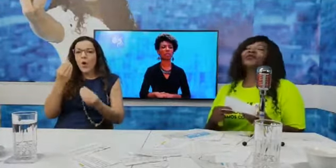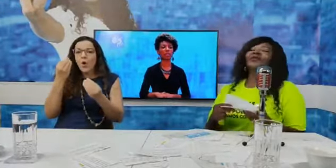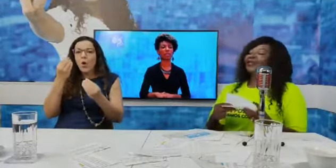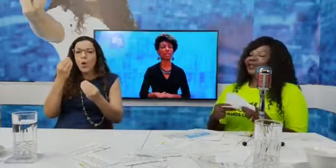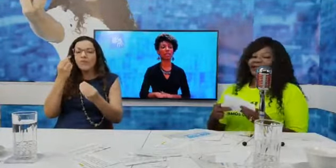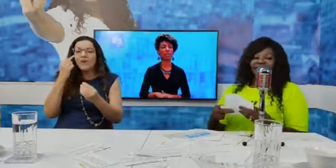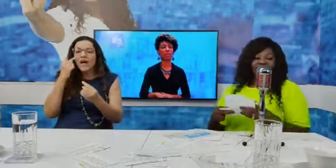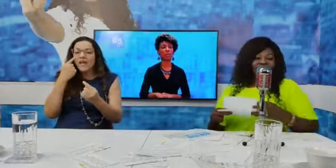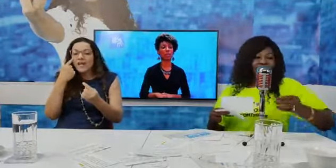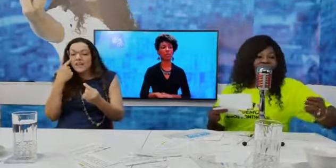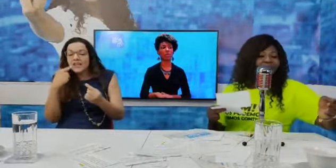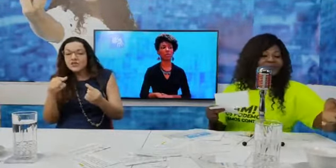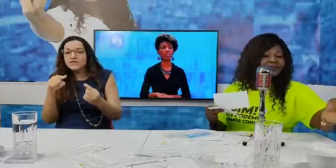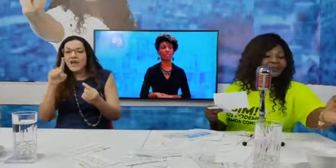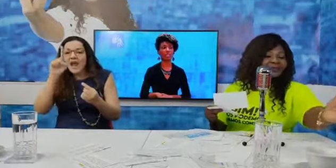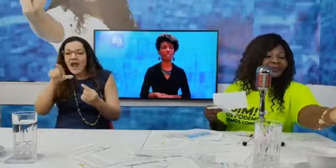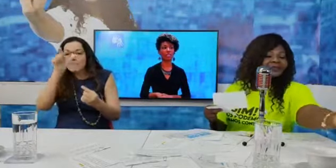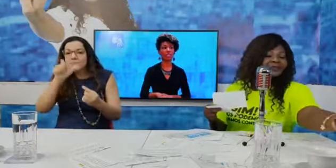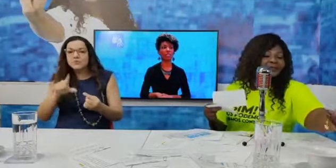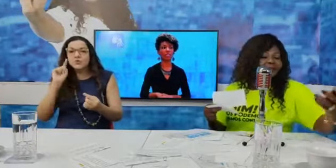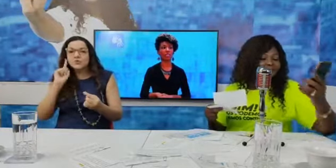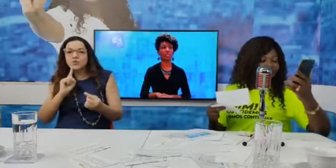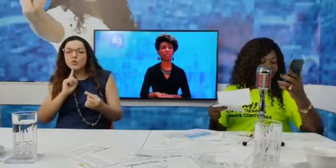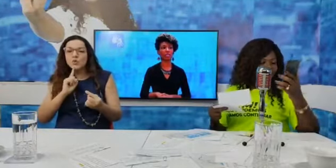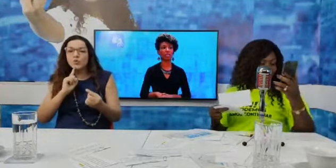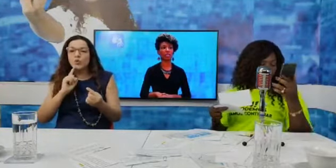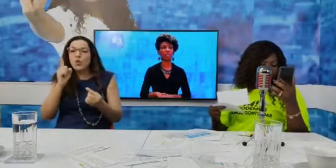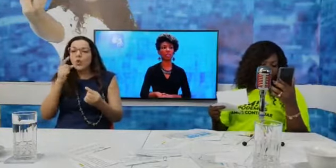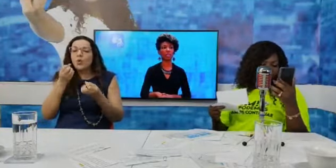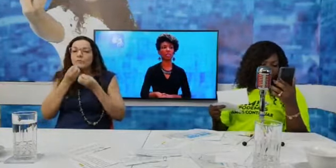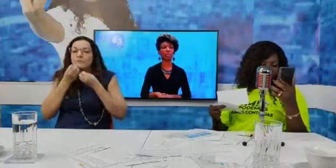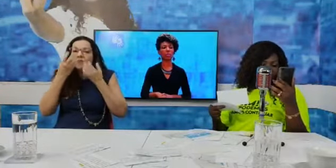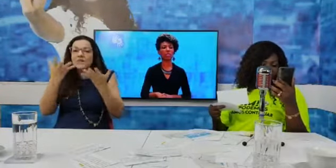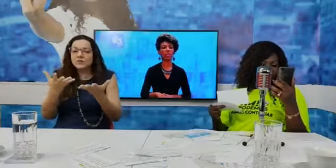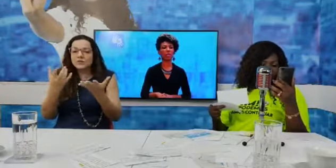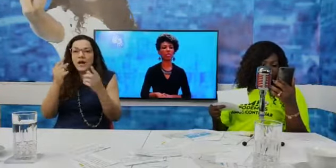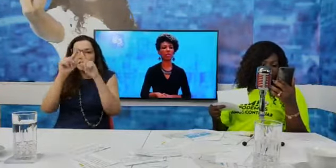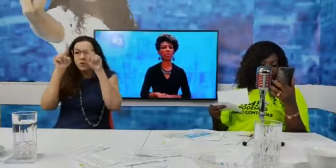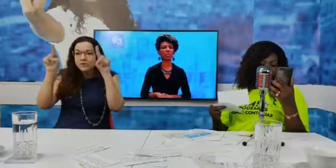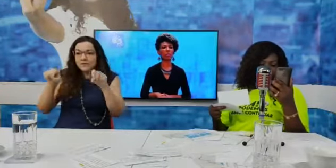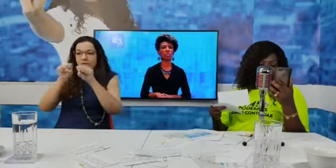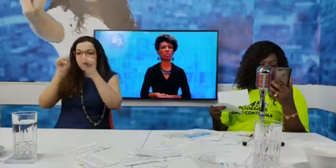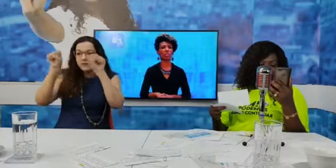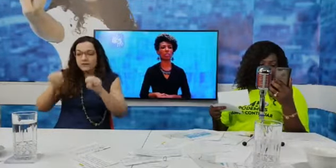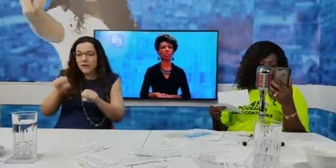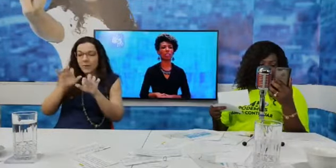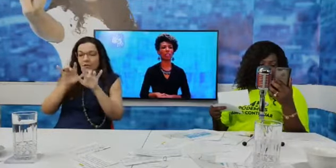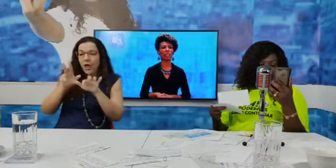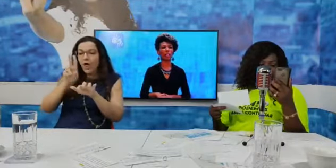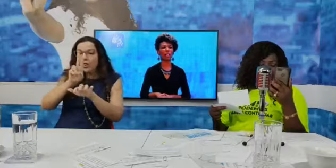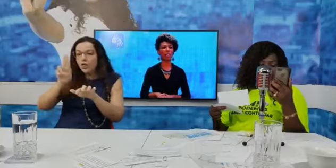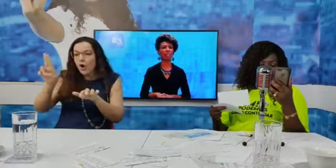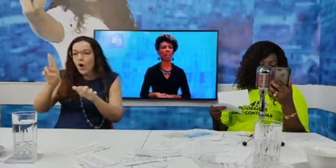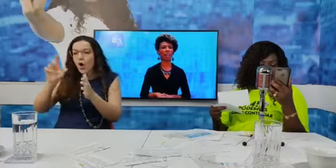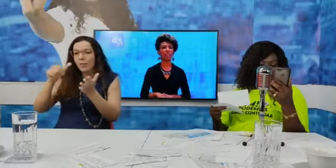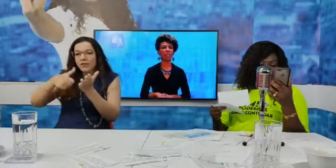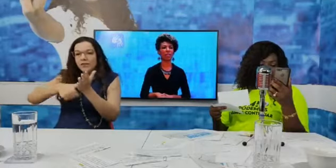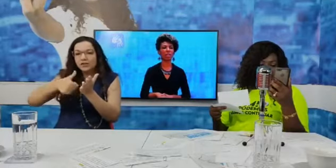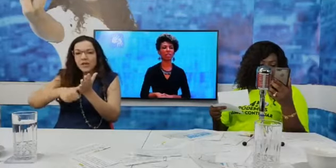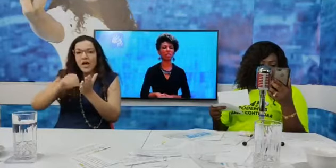Não tem essa questão do apoio à pessoa com deficiência. Não tem como perceber se a pessoa é surda. Como é que ela